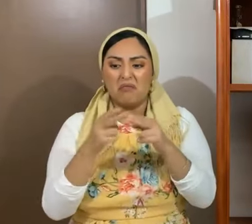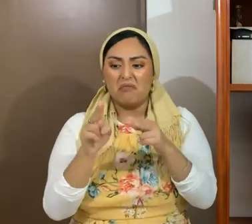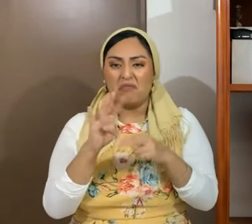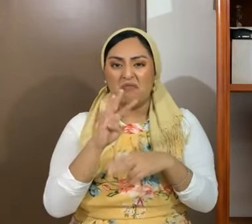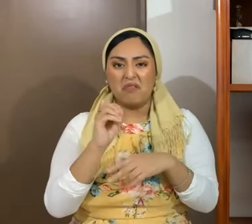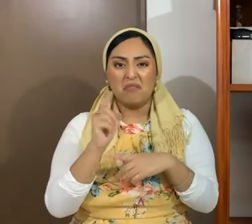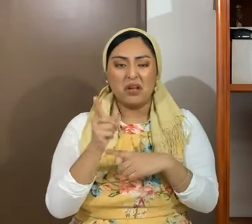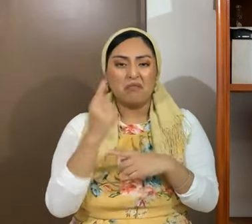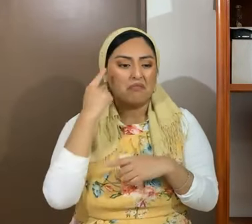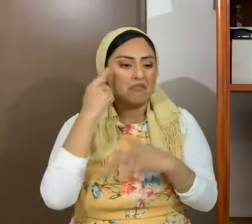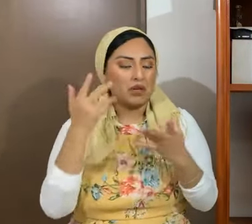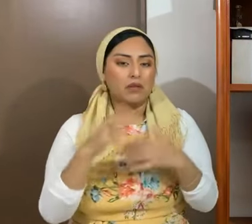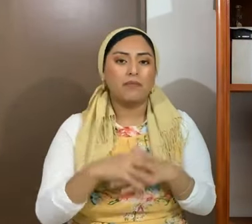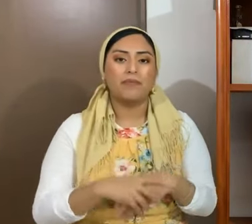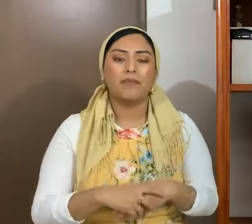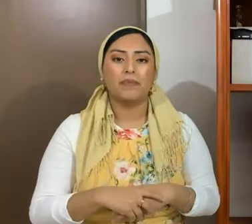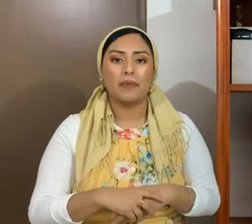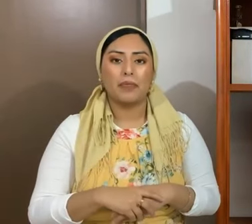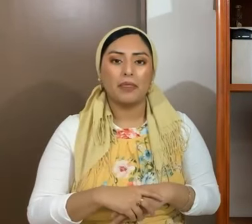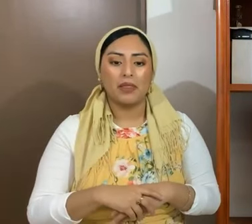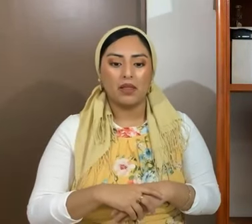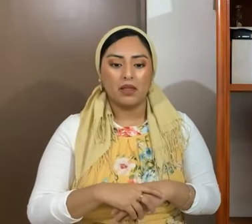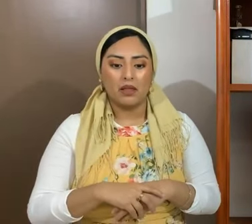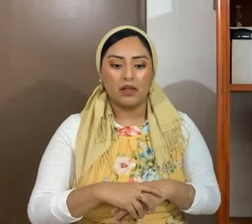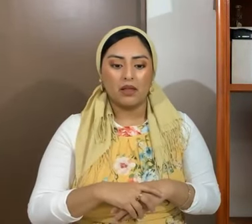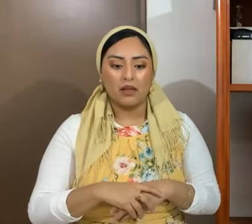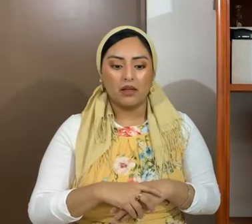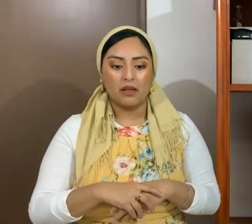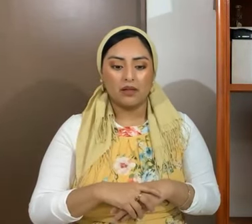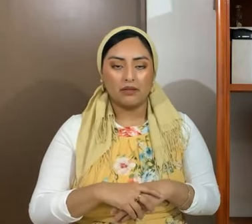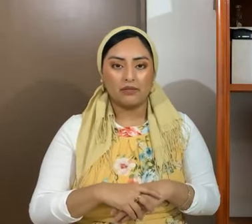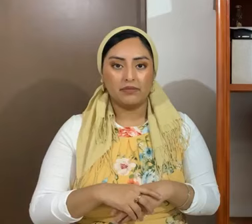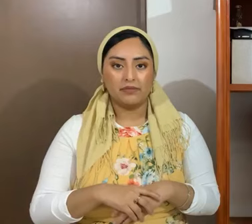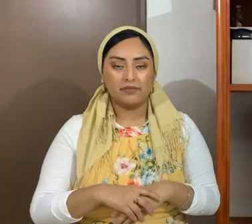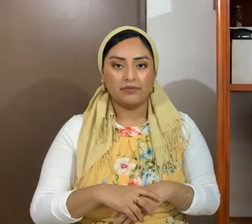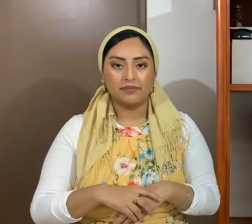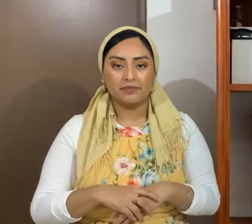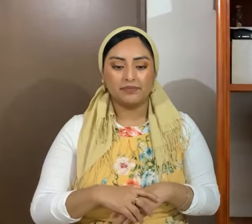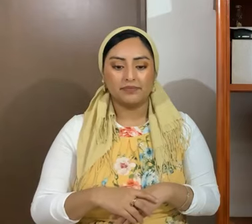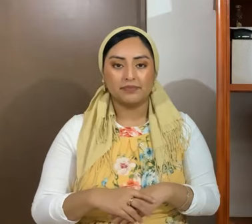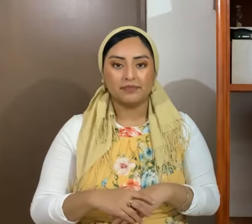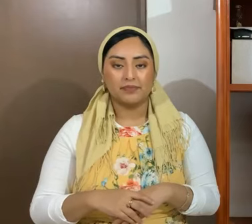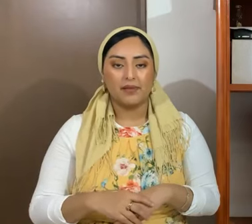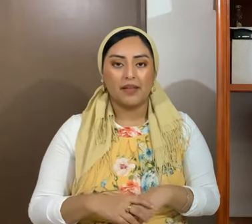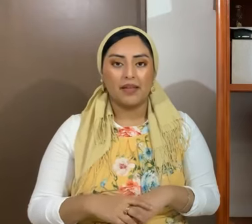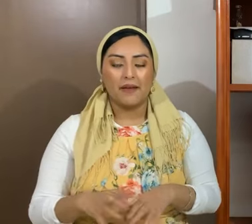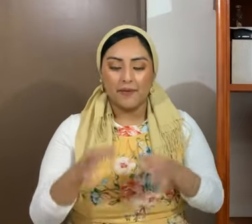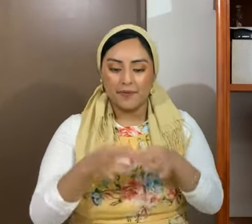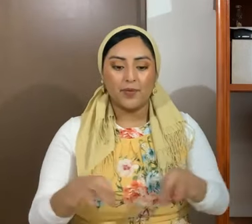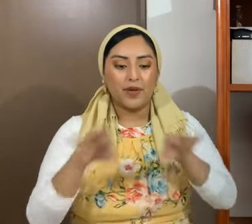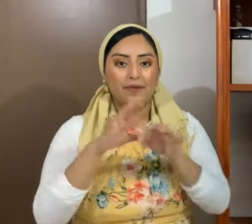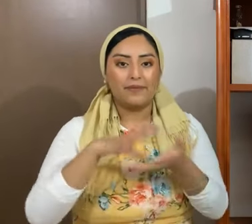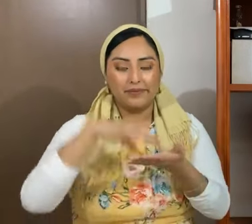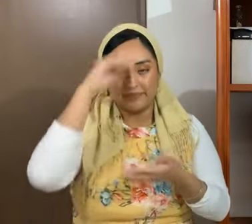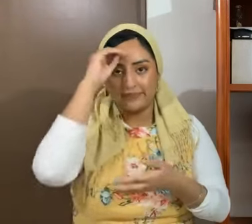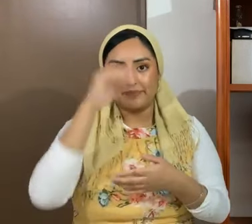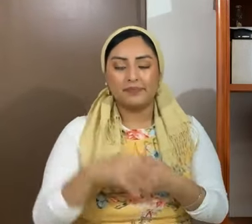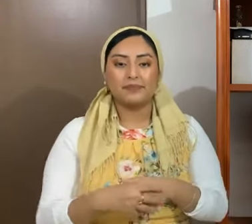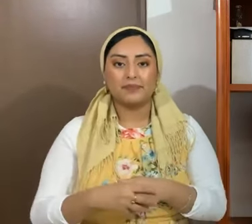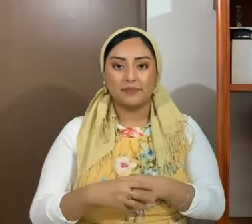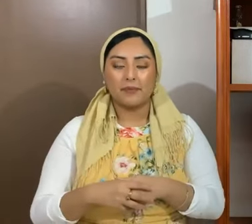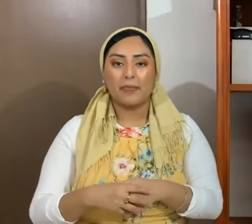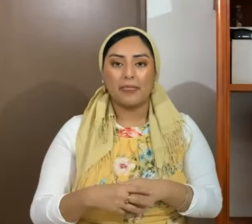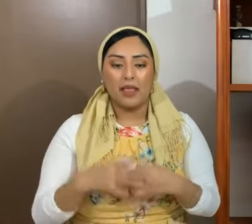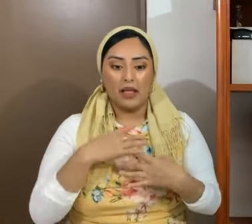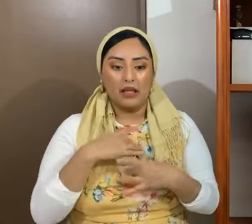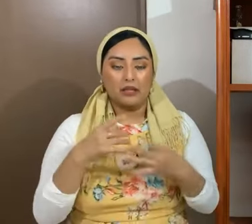dura 40 minutos, y debería durar, es decir, aunque durara 100 horas, no importa, lo importante es aprender, pero